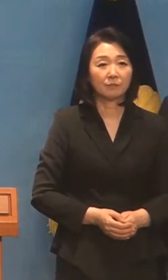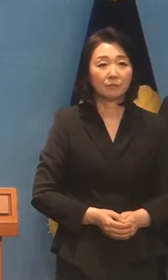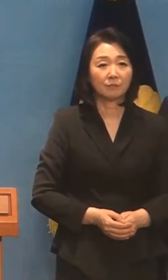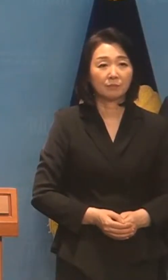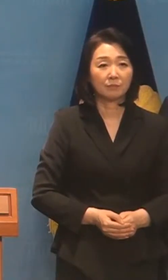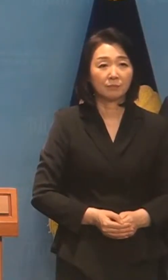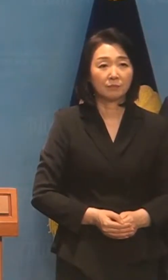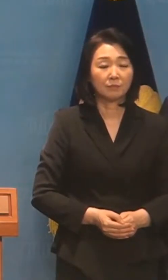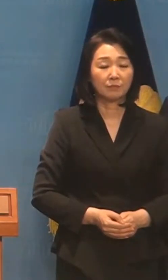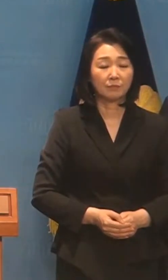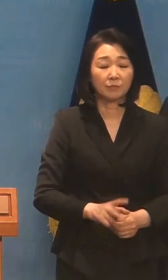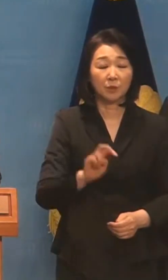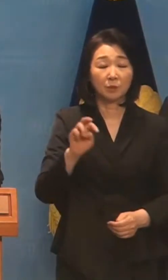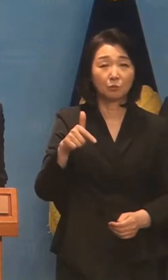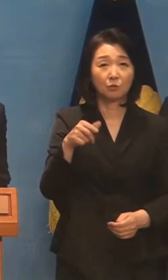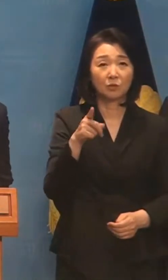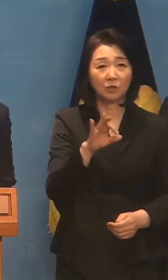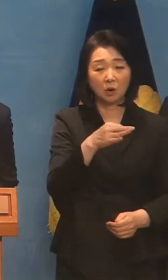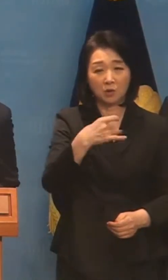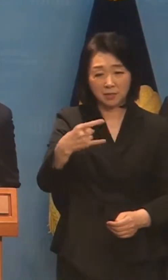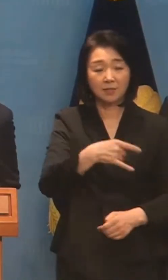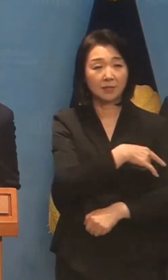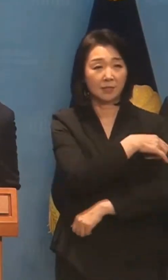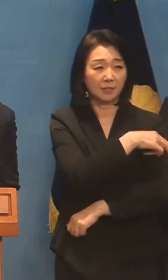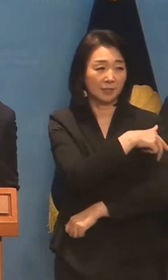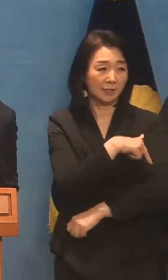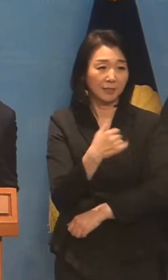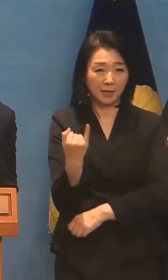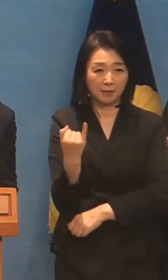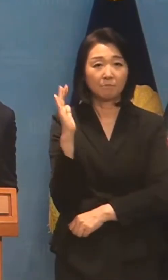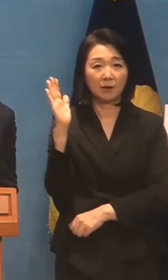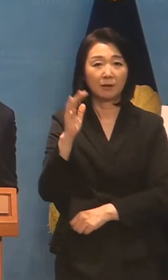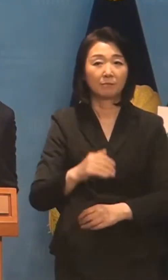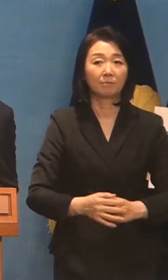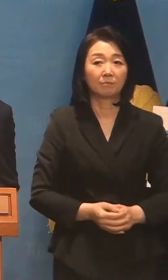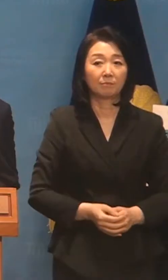네, 이어서 문경희 이사님 발언 있으시겠습니다.